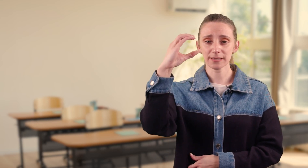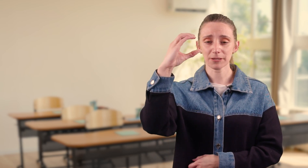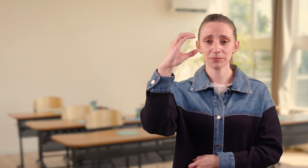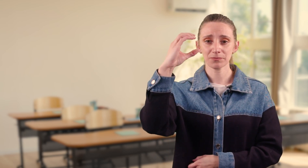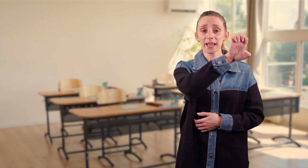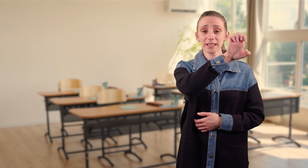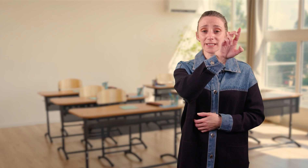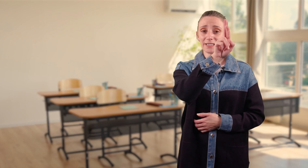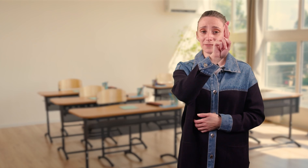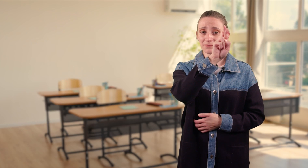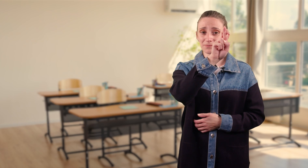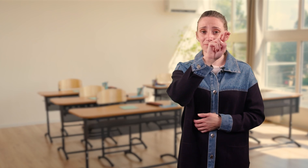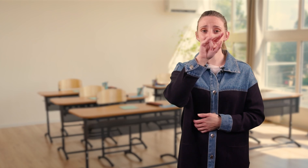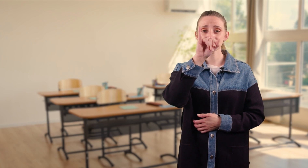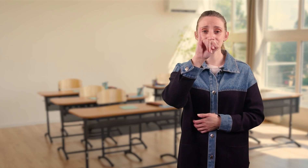E-R-I-C. Eric,